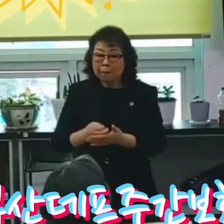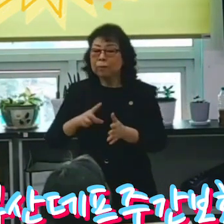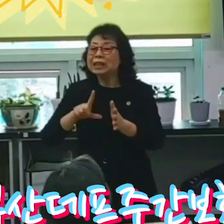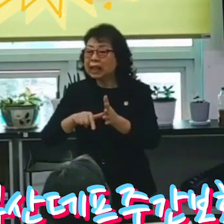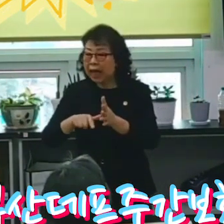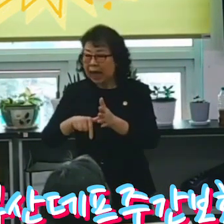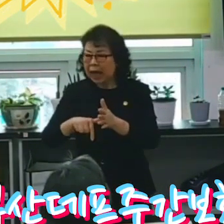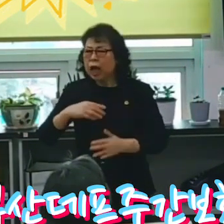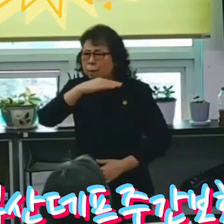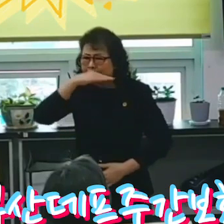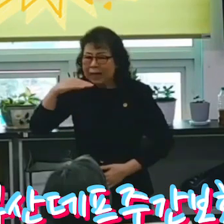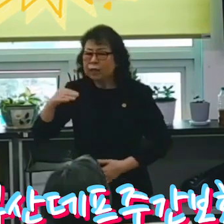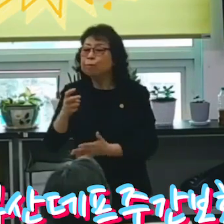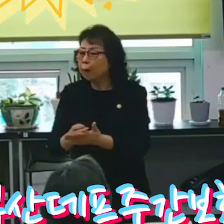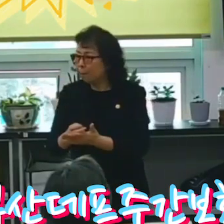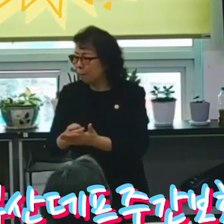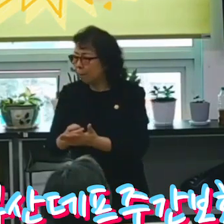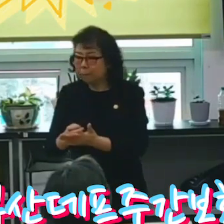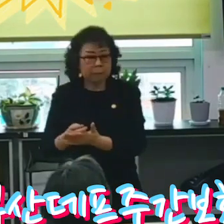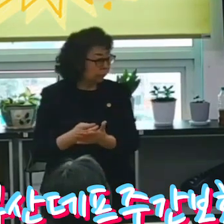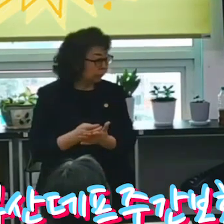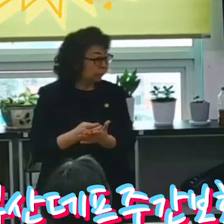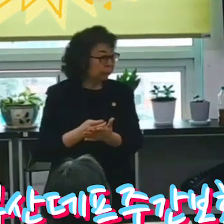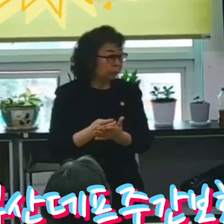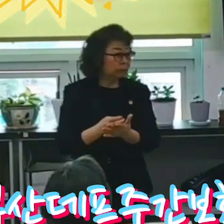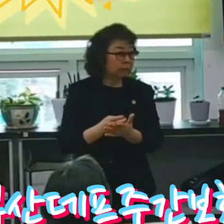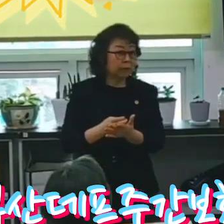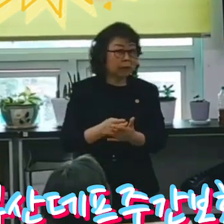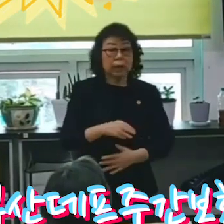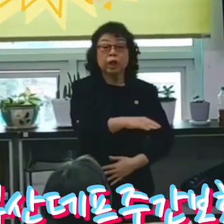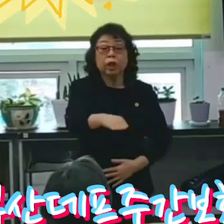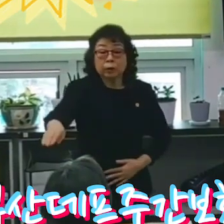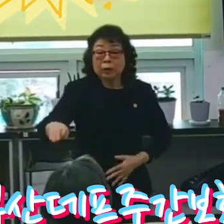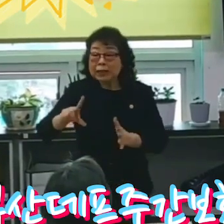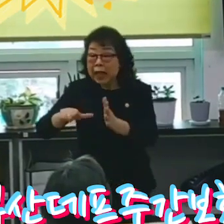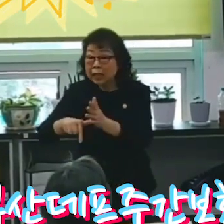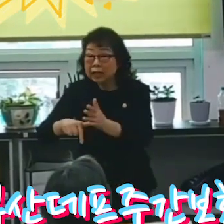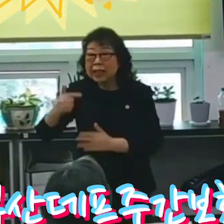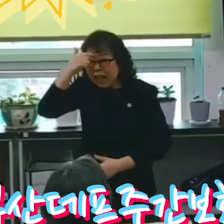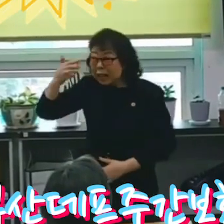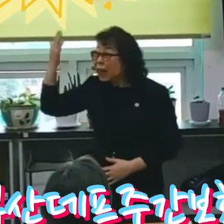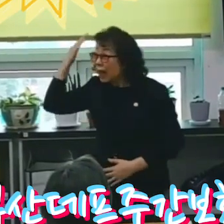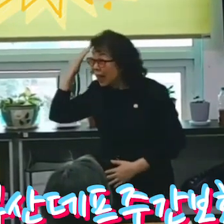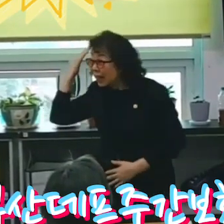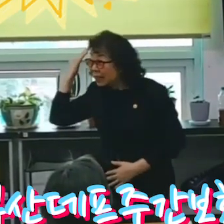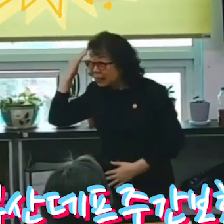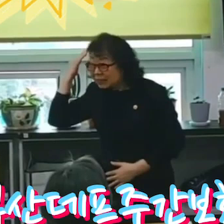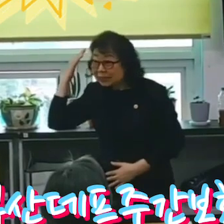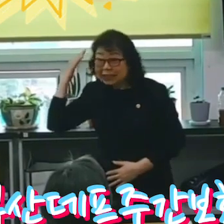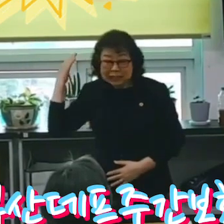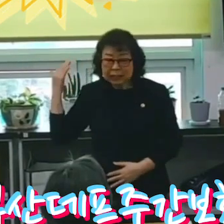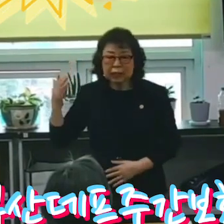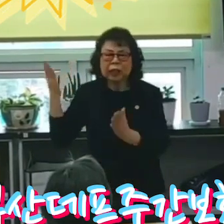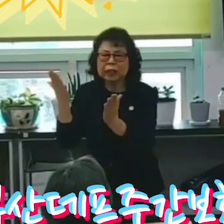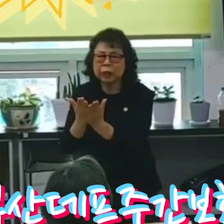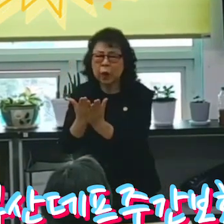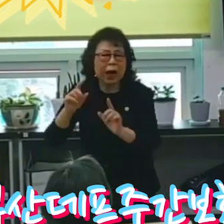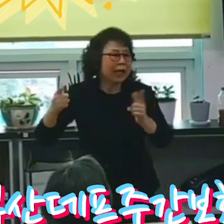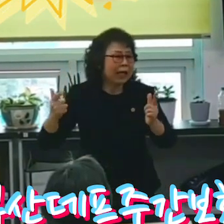합니다. 예. 이 정법 시대는 어머님, 아버님 시대 때는 솔직히 적용이 안